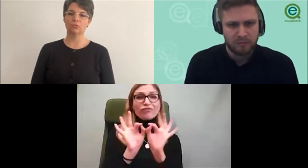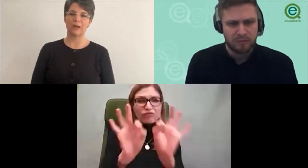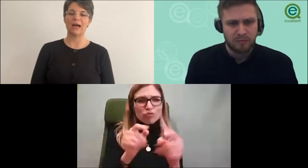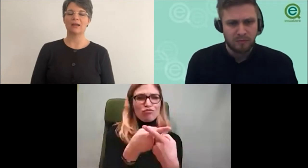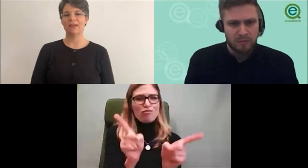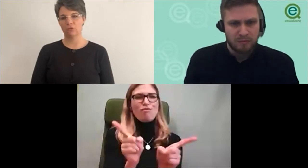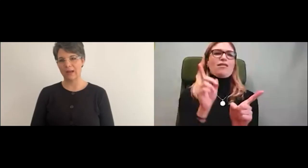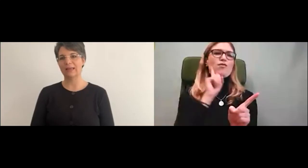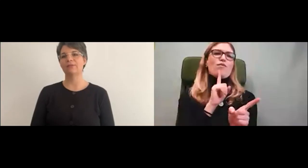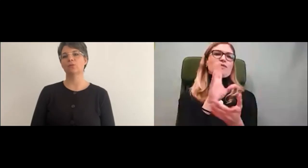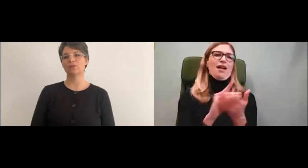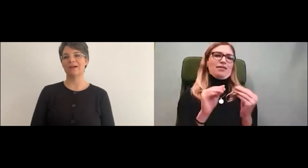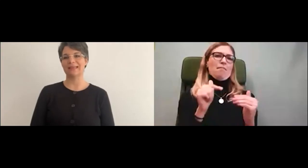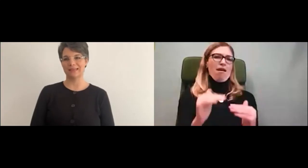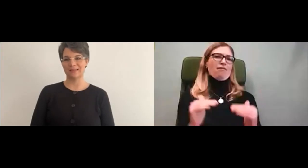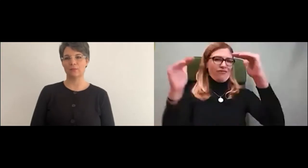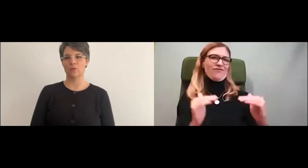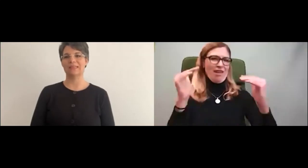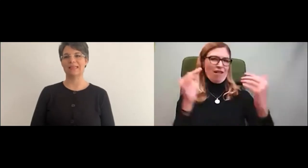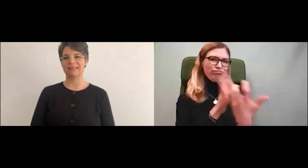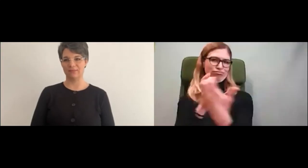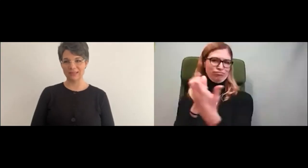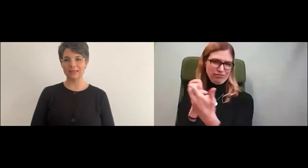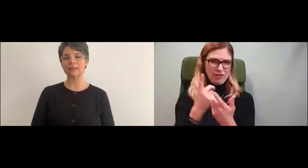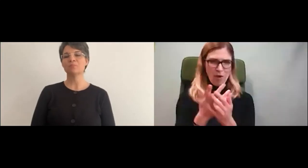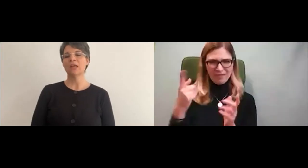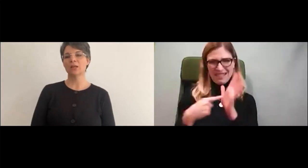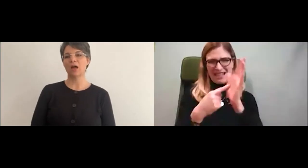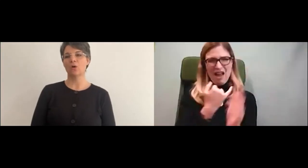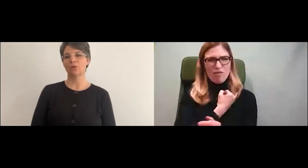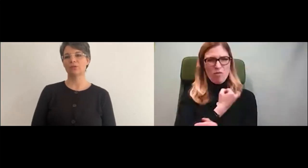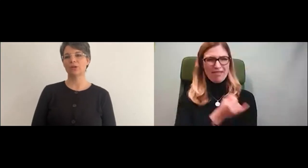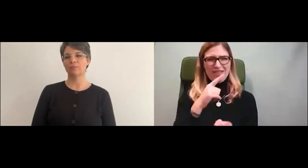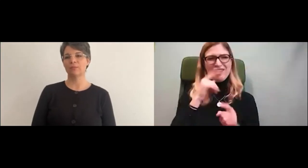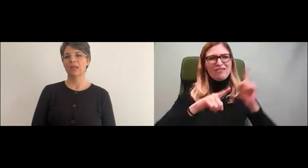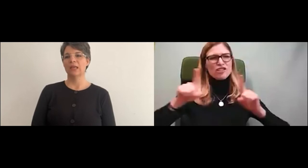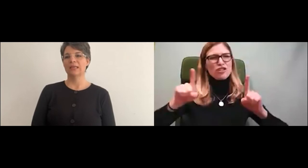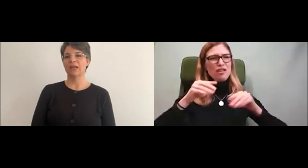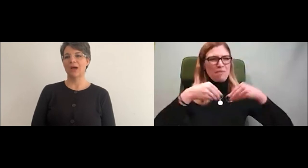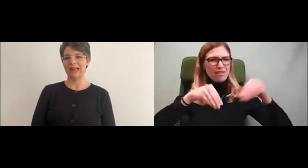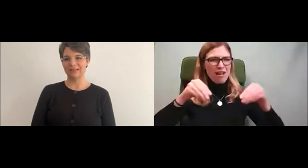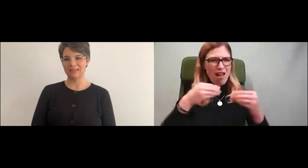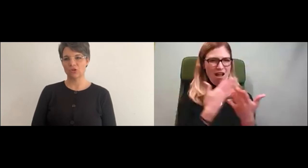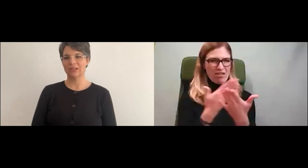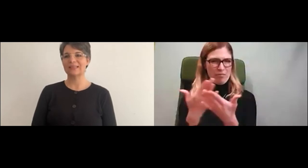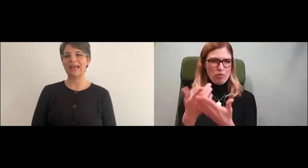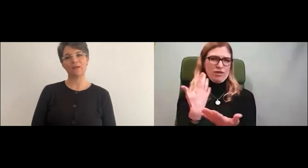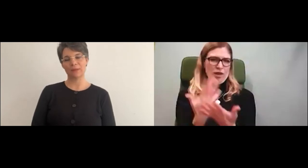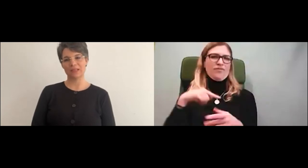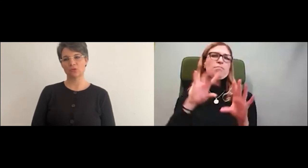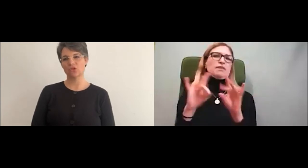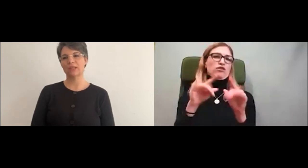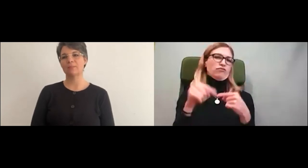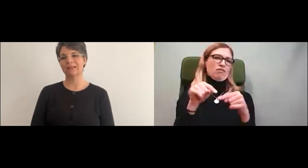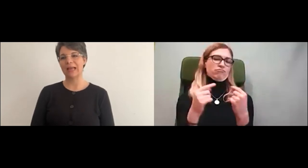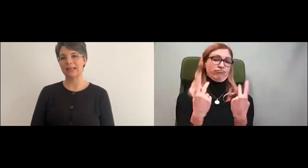welche Sprache, welchen Sprachlevel und so weiter. Das ist für uns sehr, sehr wichtig. Genau. Und Johanna hat es ja schon gezeigt, wir haben